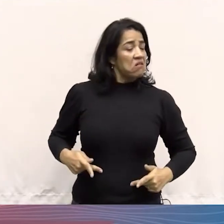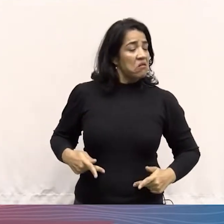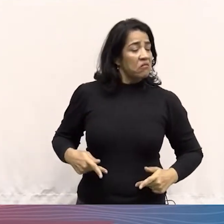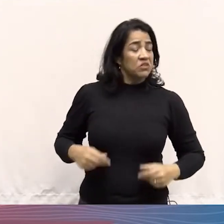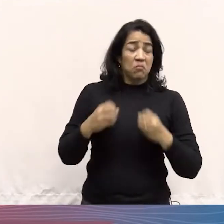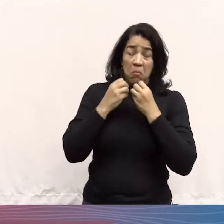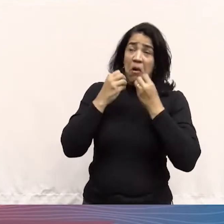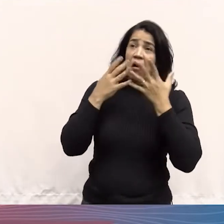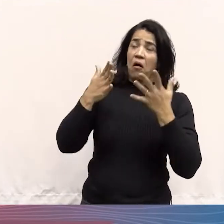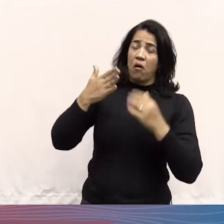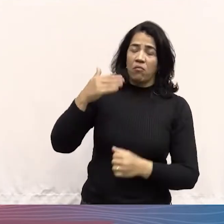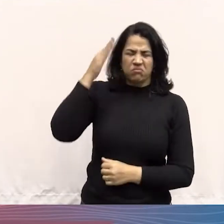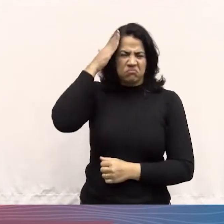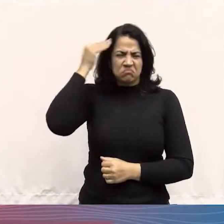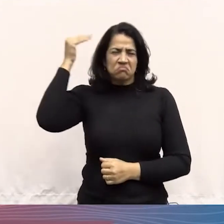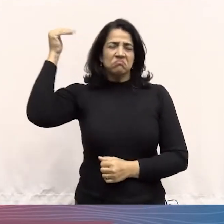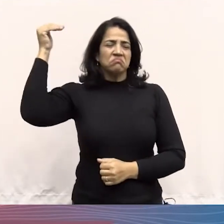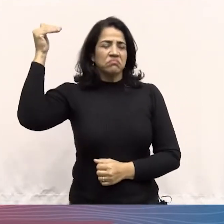Nimrod.